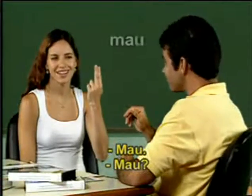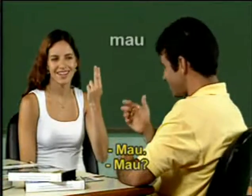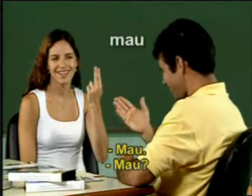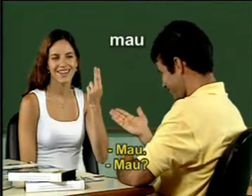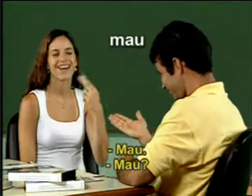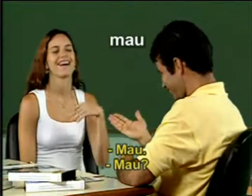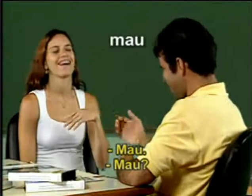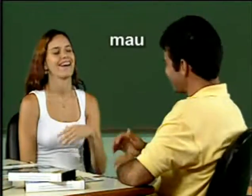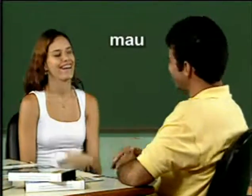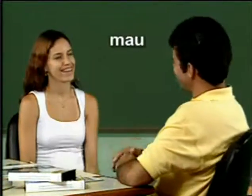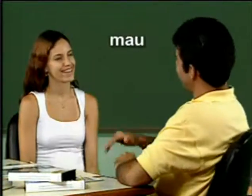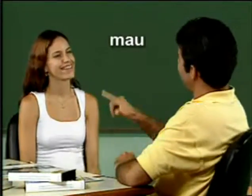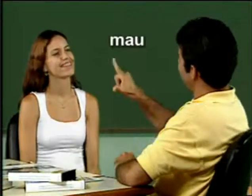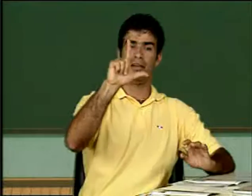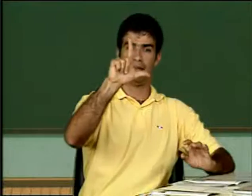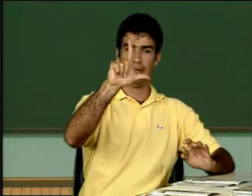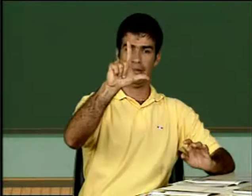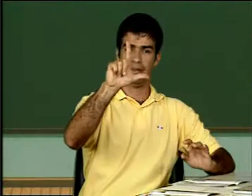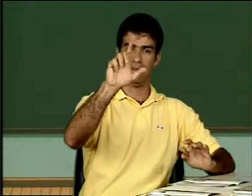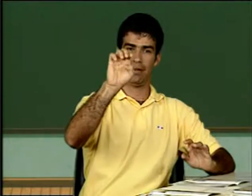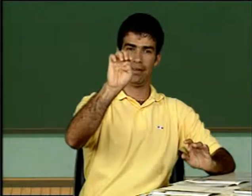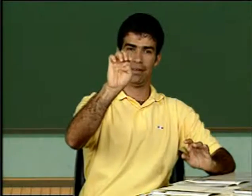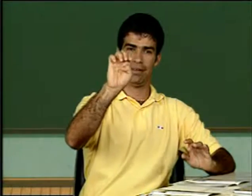Mal? Sim.